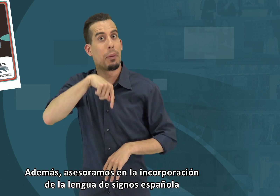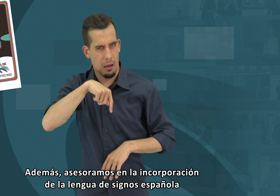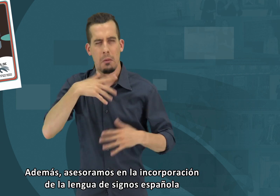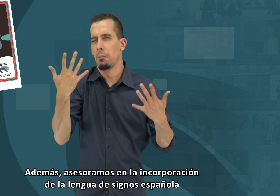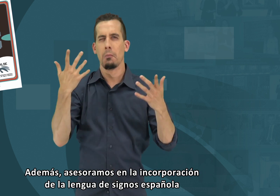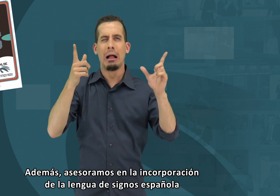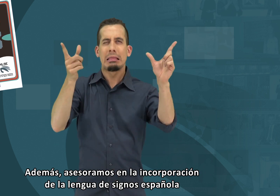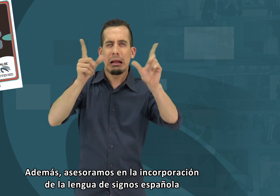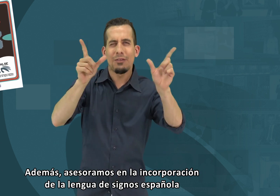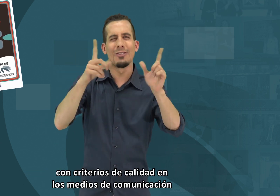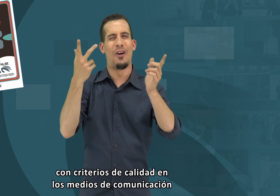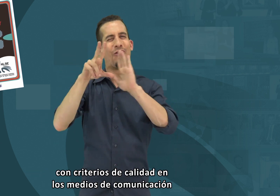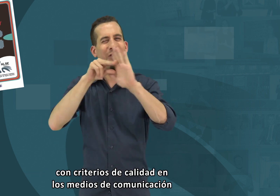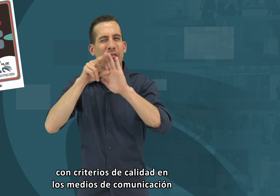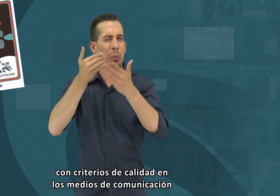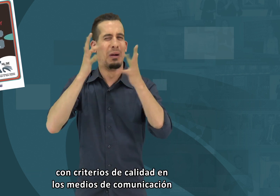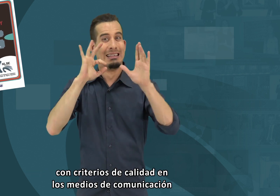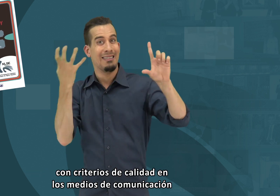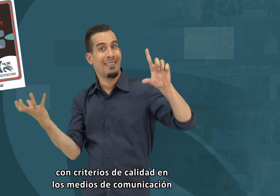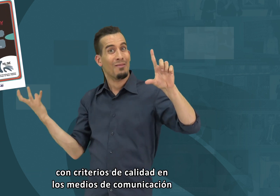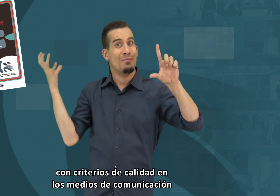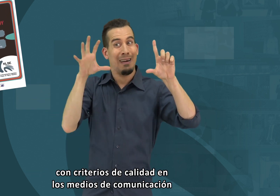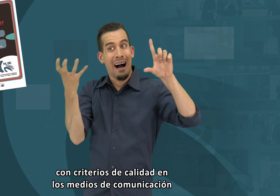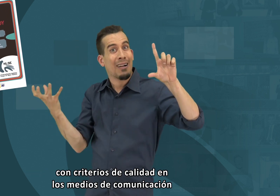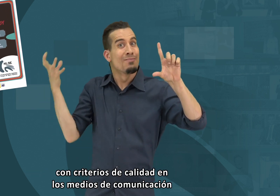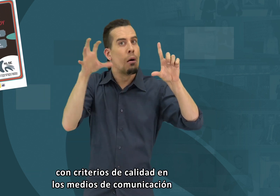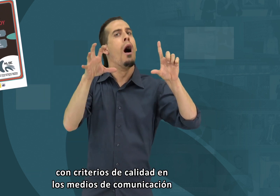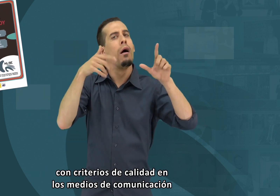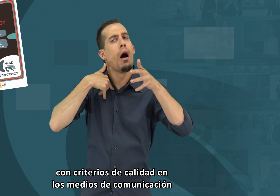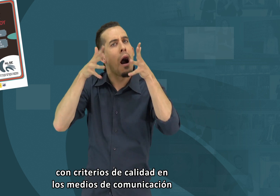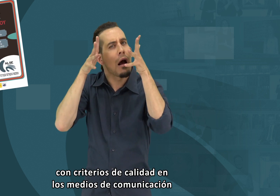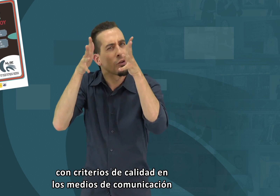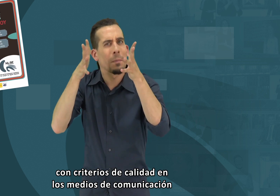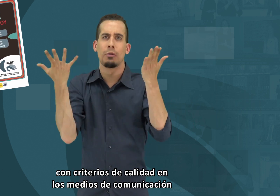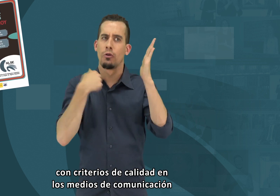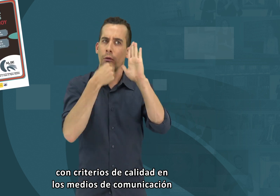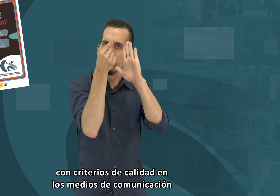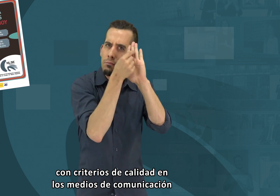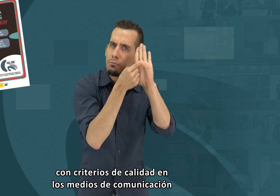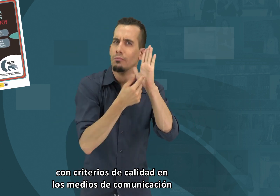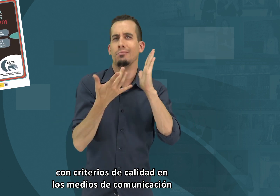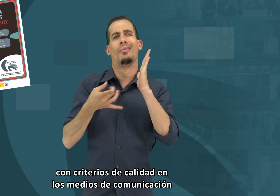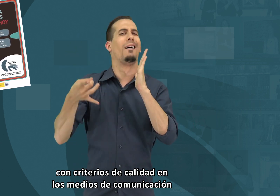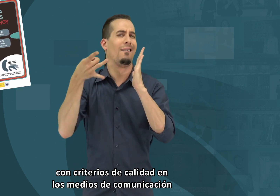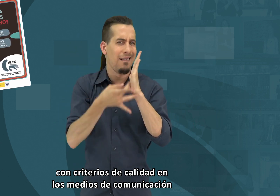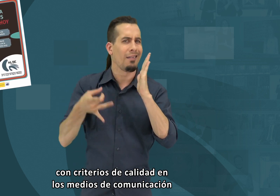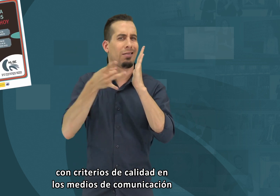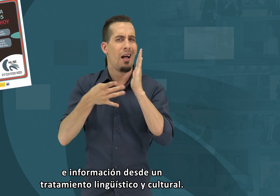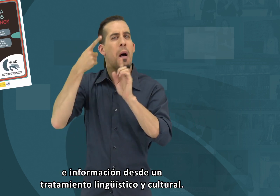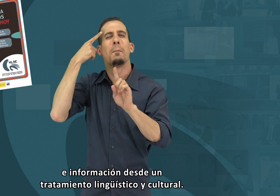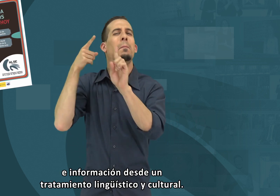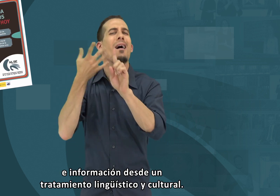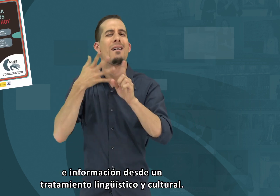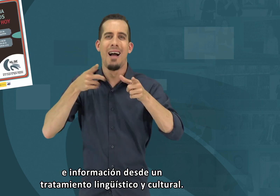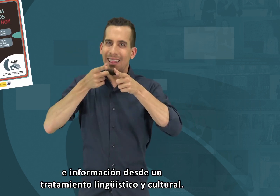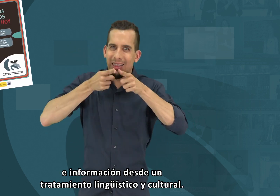Además, asesoramos en la incorporación de la lengua de signos española con criterios de calidad en los medios de comunicación